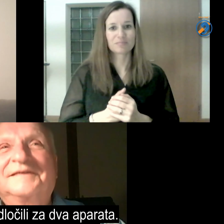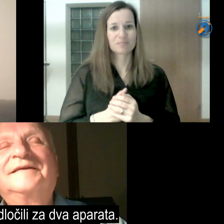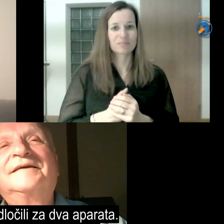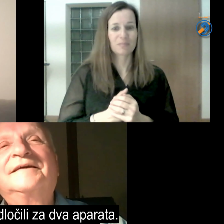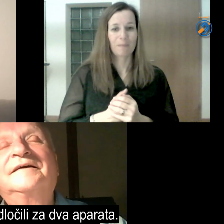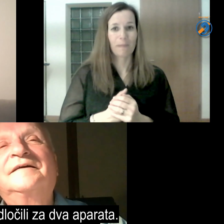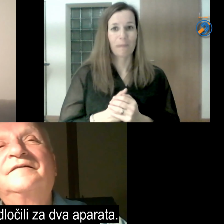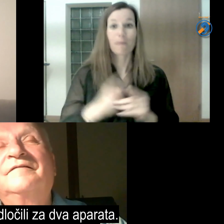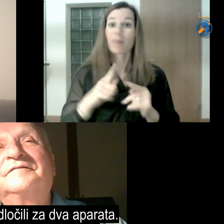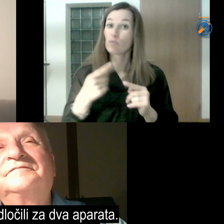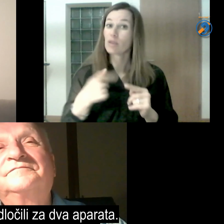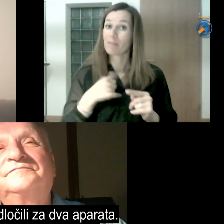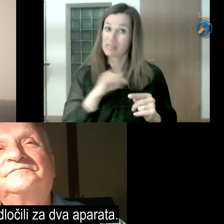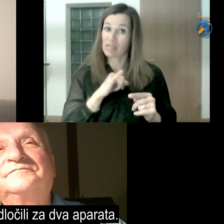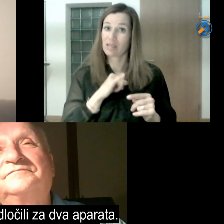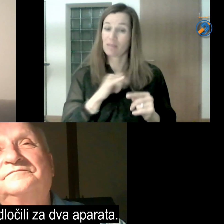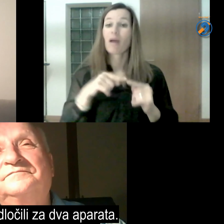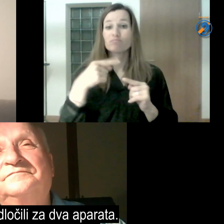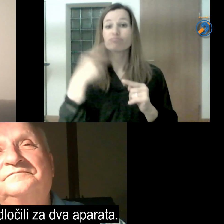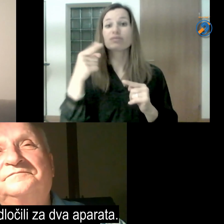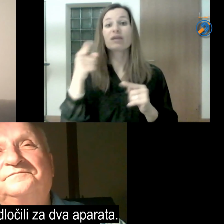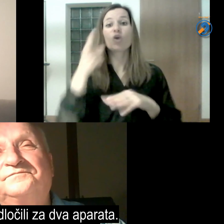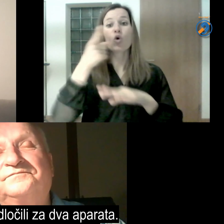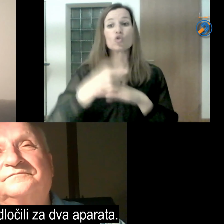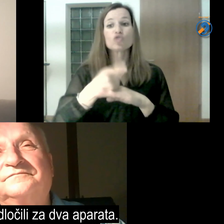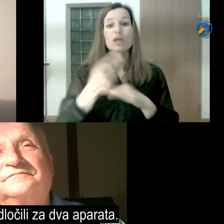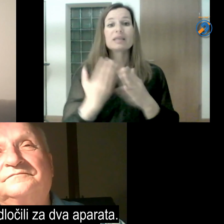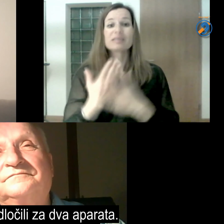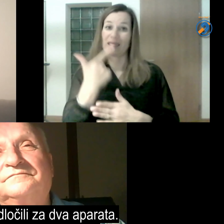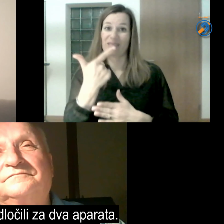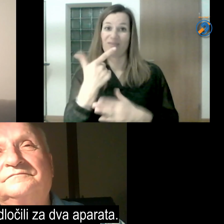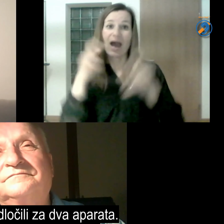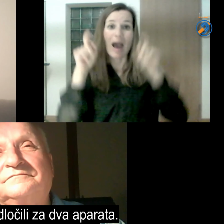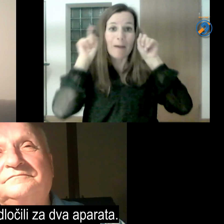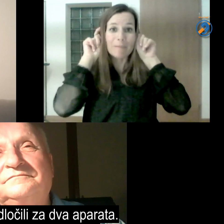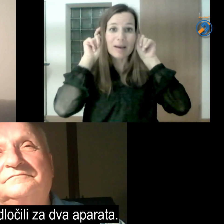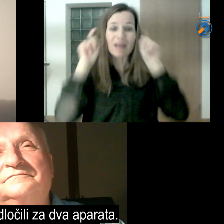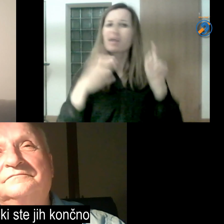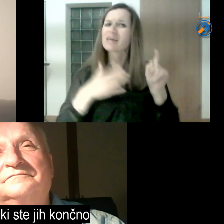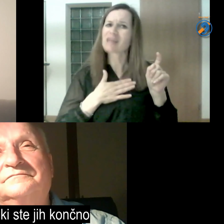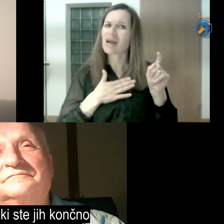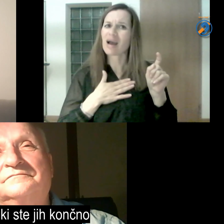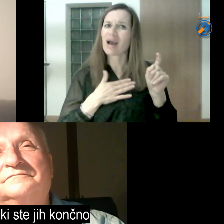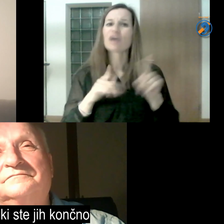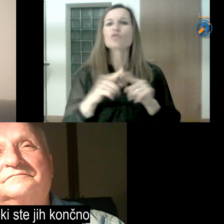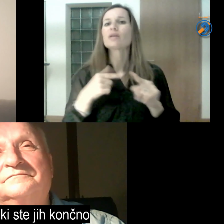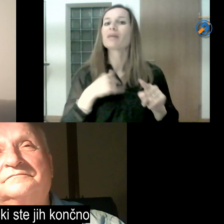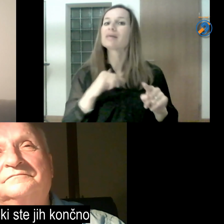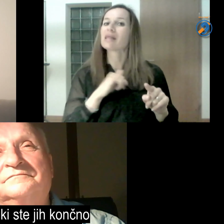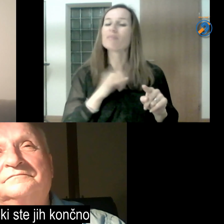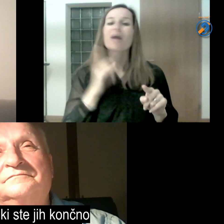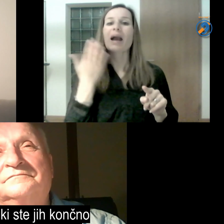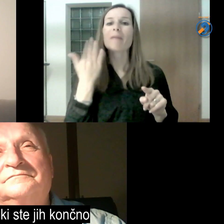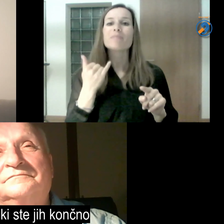In me potem zanima, potem ste se odločili za 2 aparata, zanima me zakaj in zanima me tudi, kaj so bili